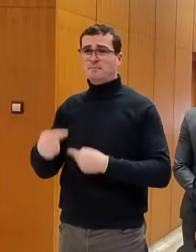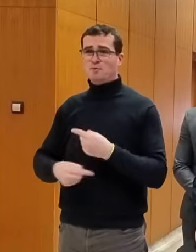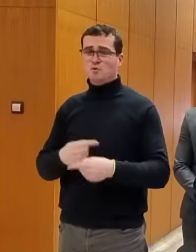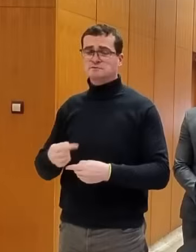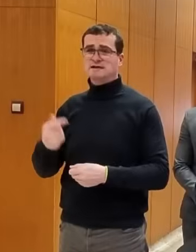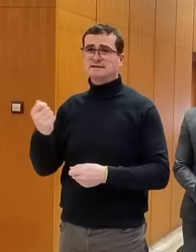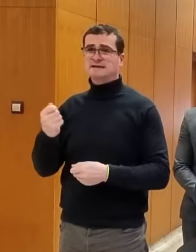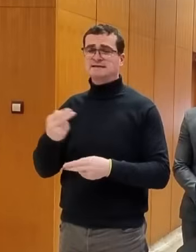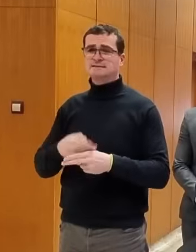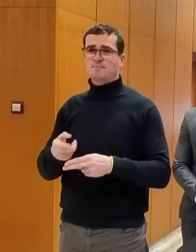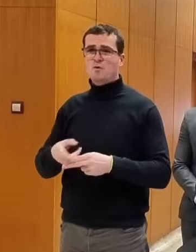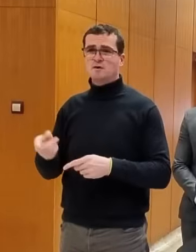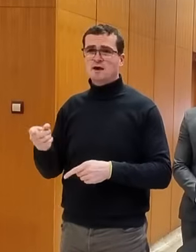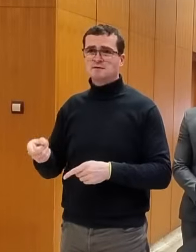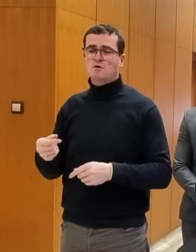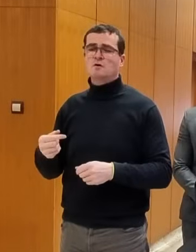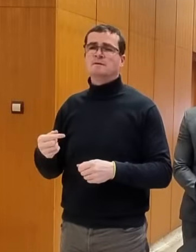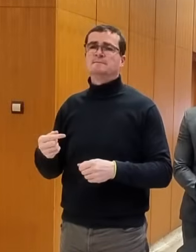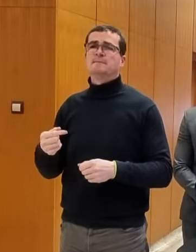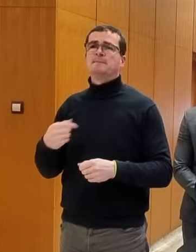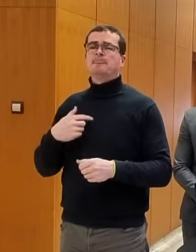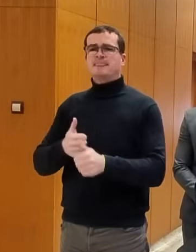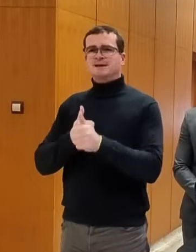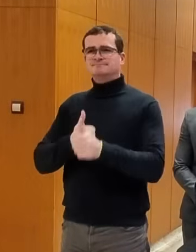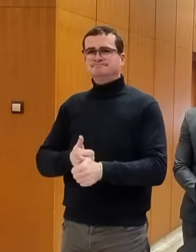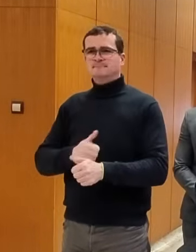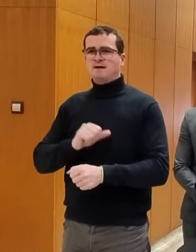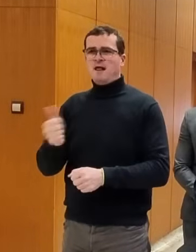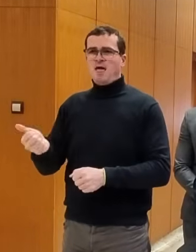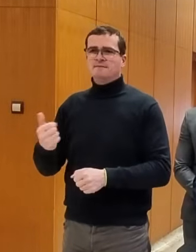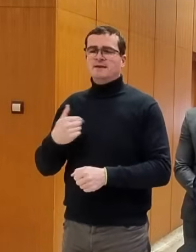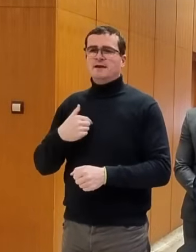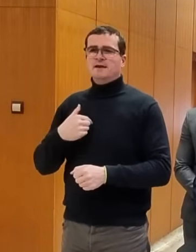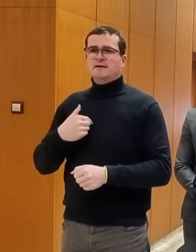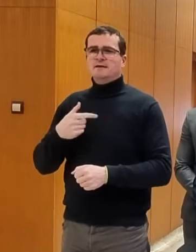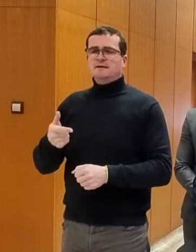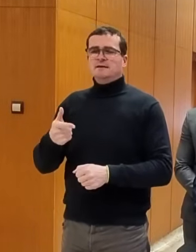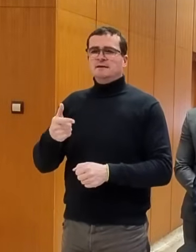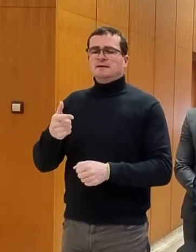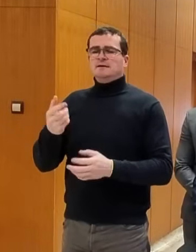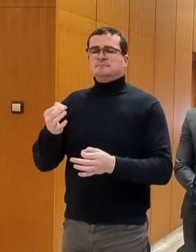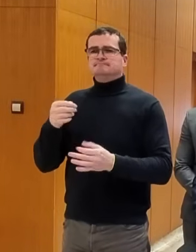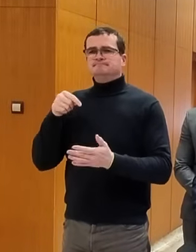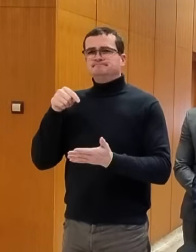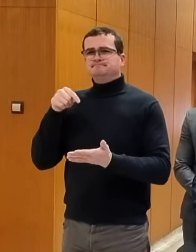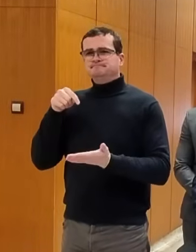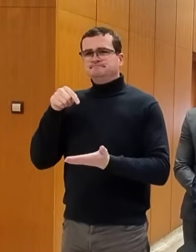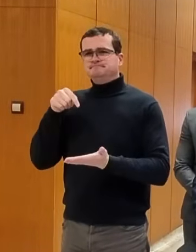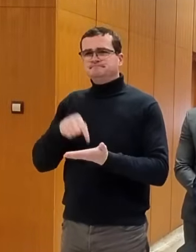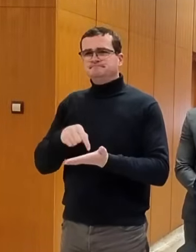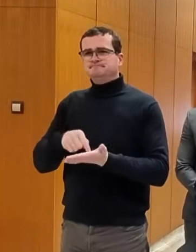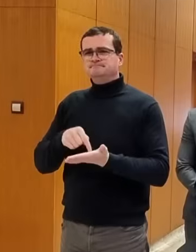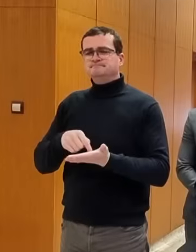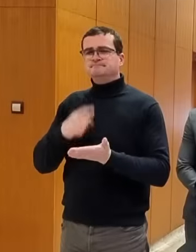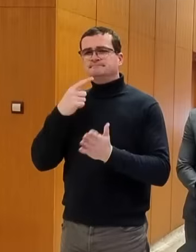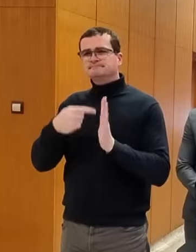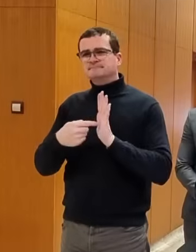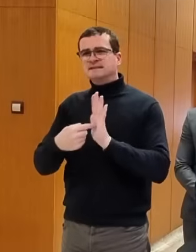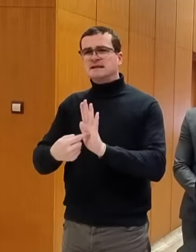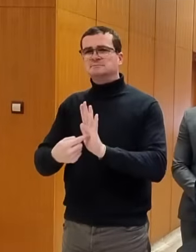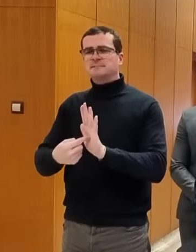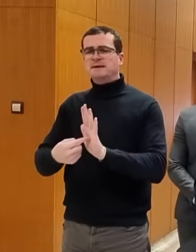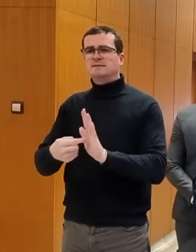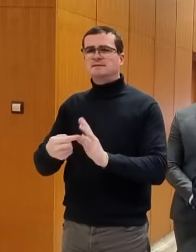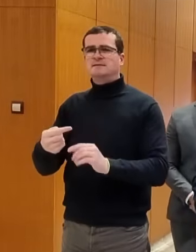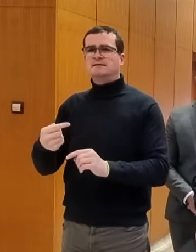alebo trestného poriadku dáme dôraz na určitým spôsobom stransparentnenie